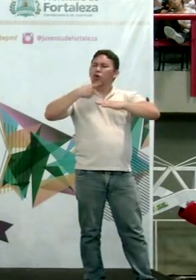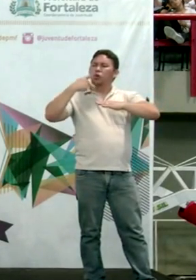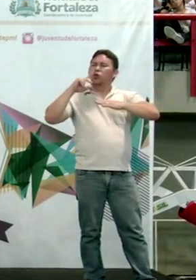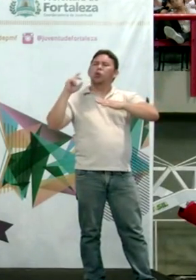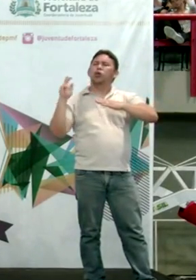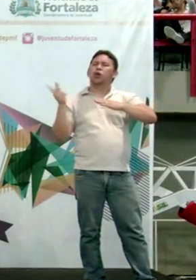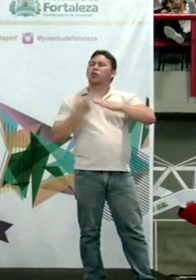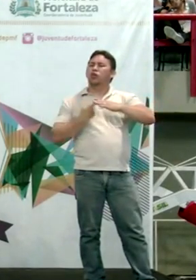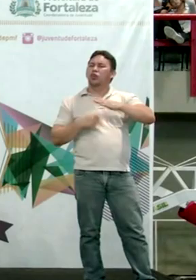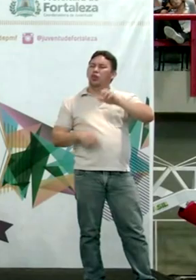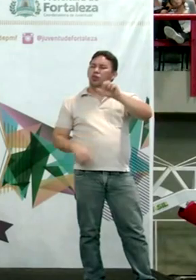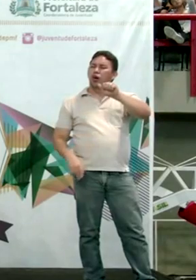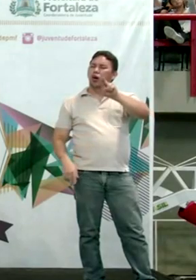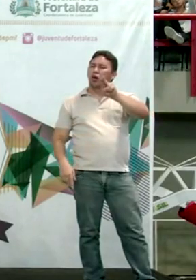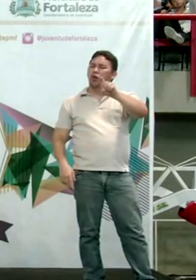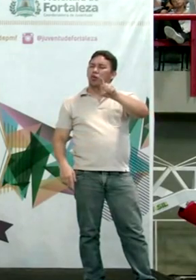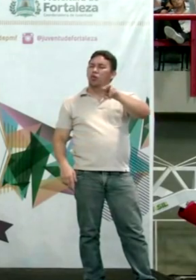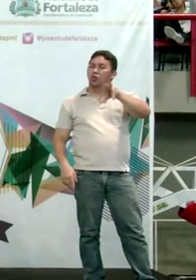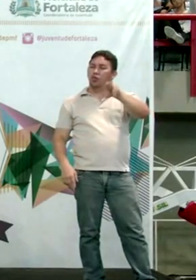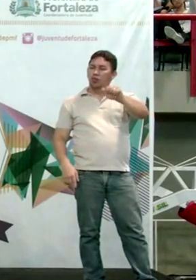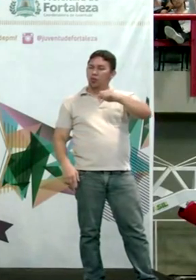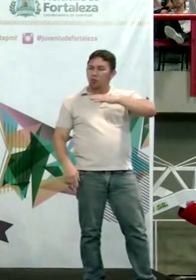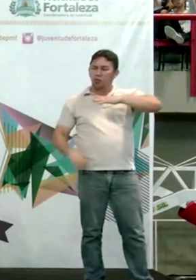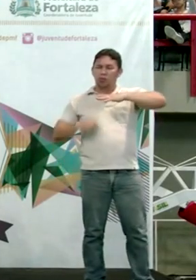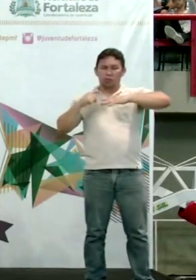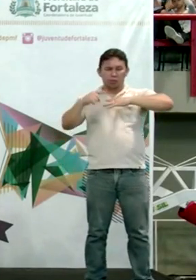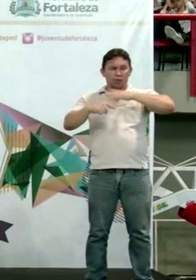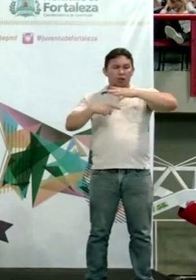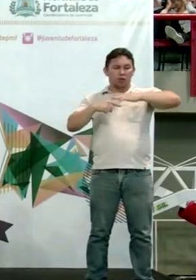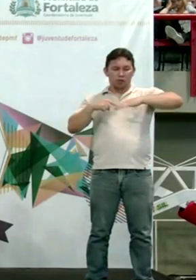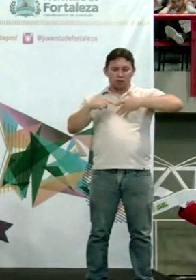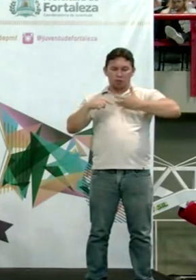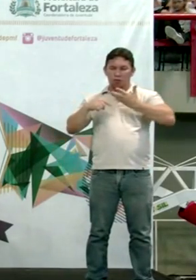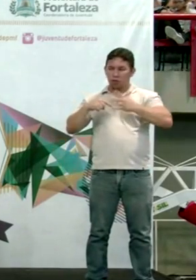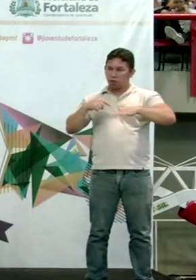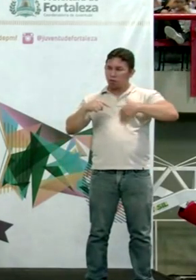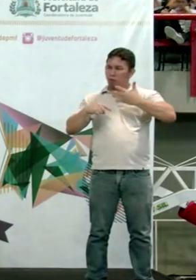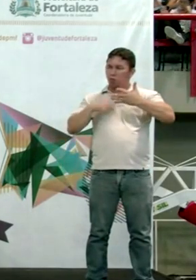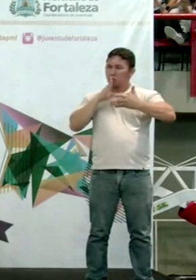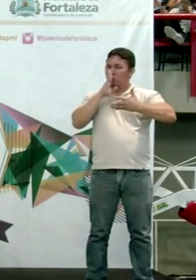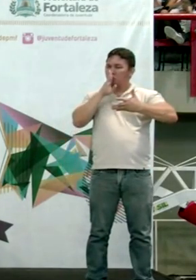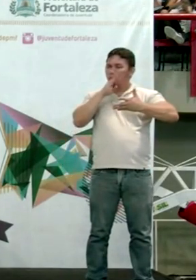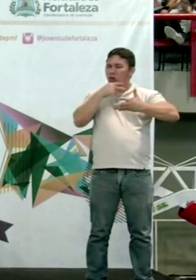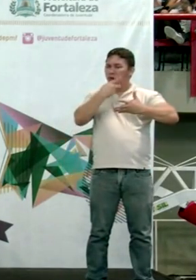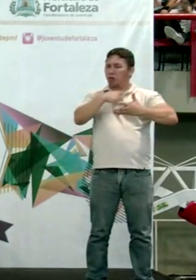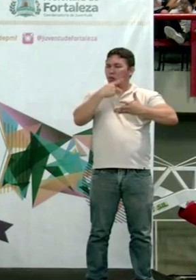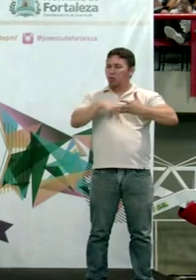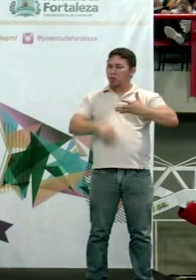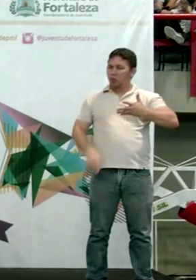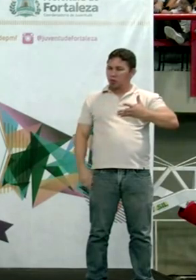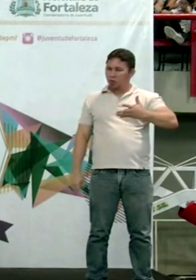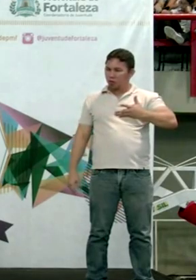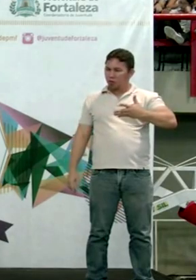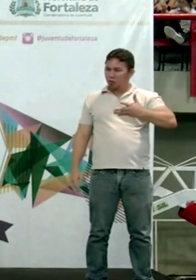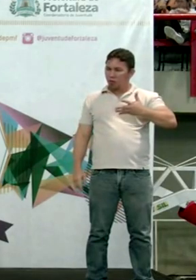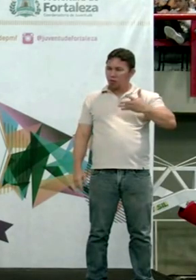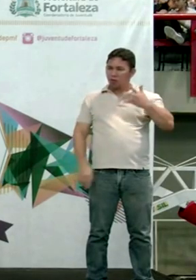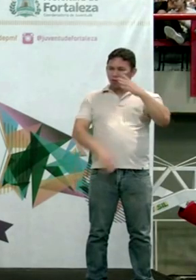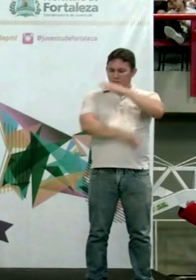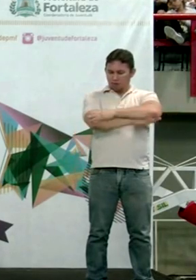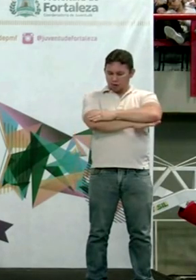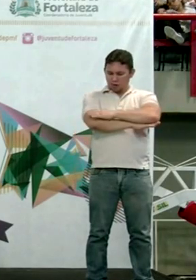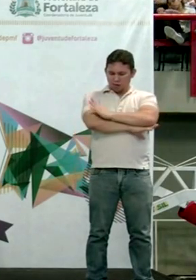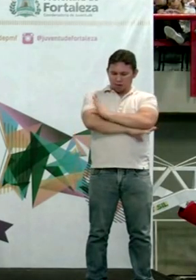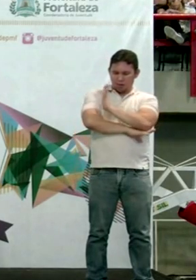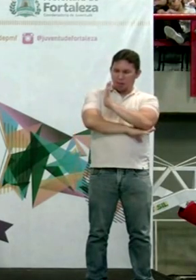com a oficina? Ia ficar girando. Não ia acontecer nada. Lembra aquela história de Deus, o